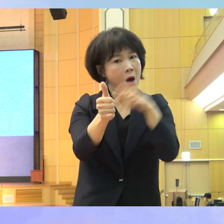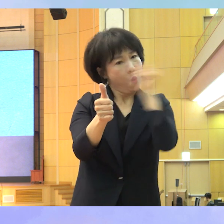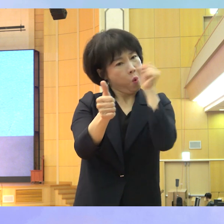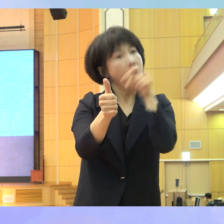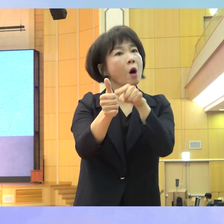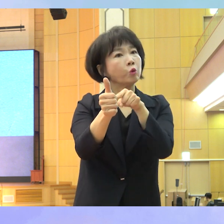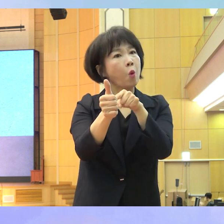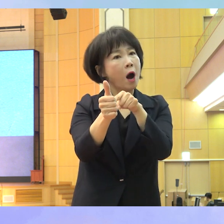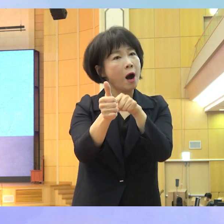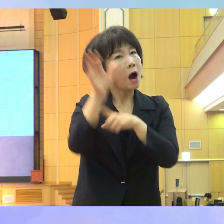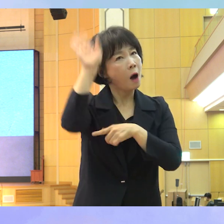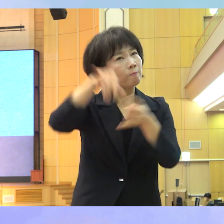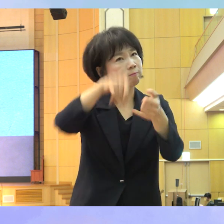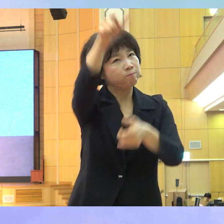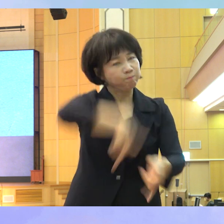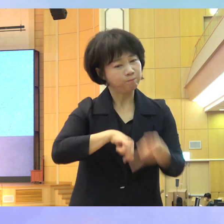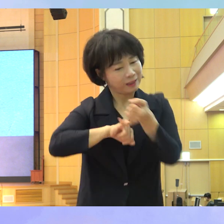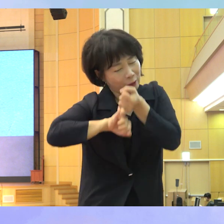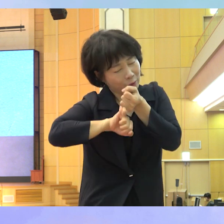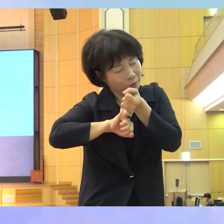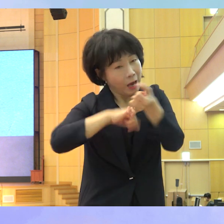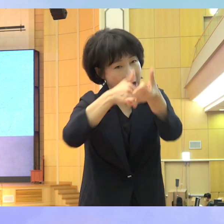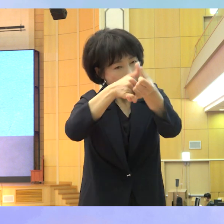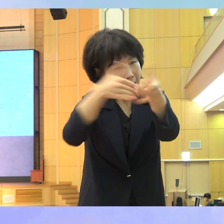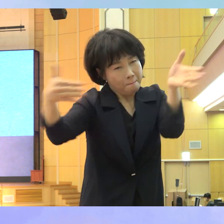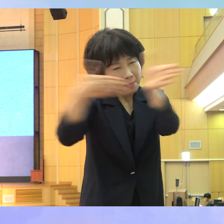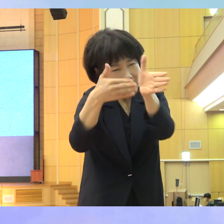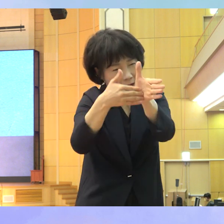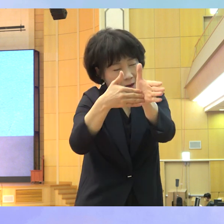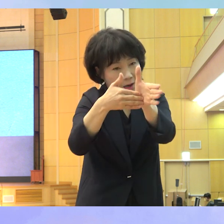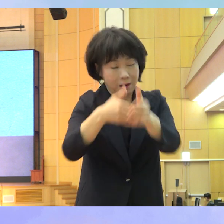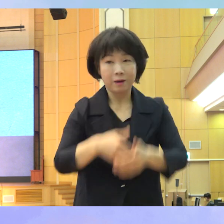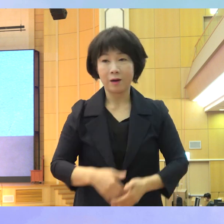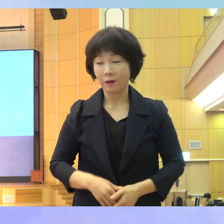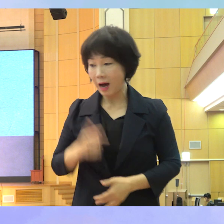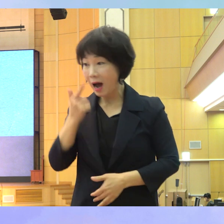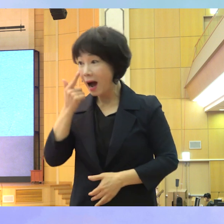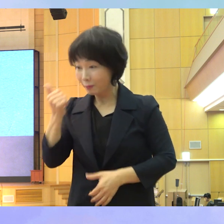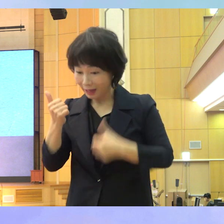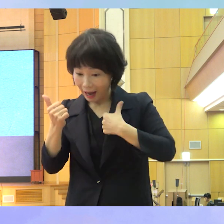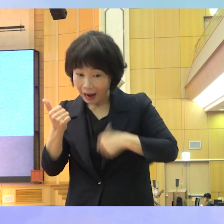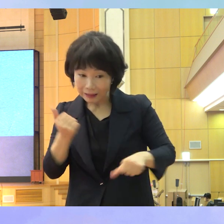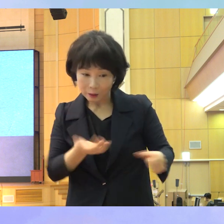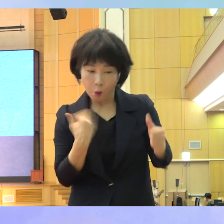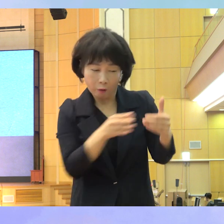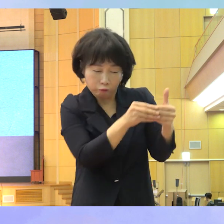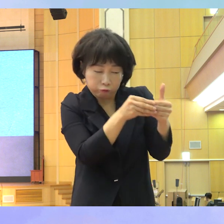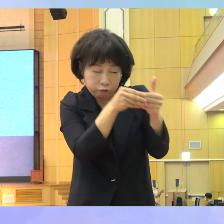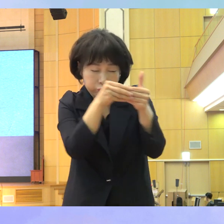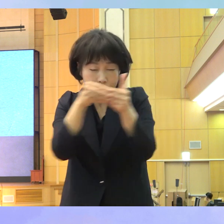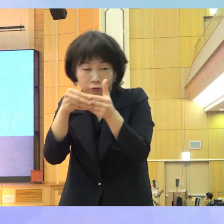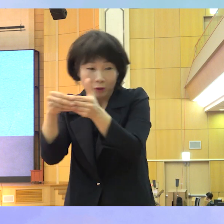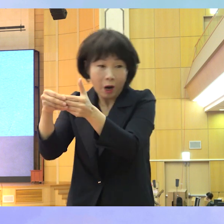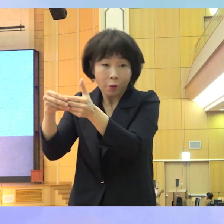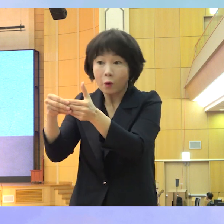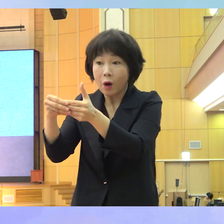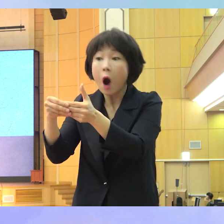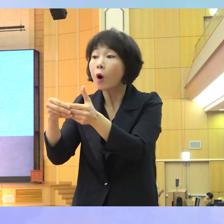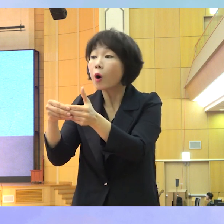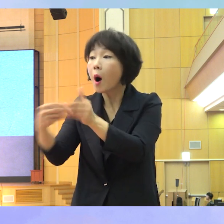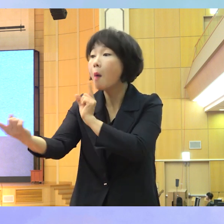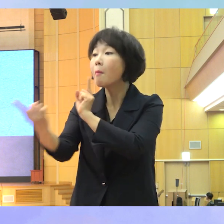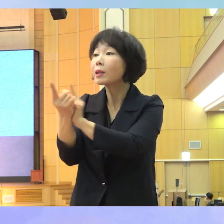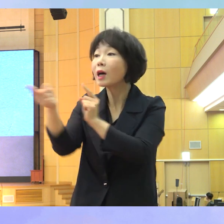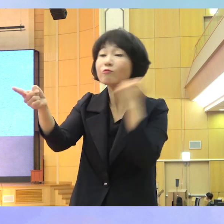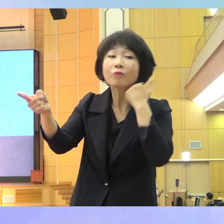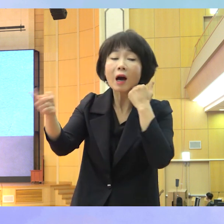하고 선약을 했어요. 그리고 이 아비가 아들을 데리고 세계은행 총재를 만나러 갑니다. 목사님,